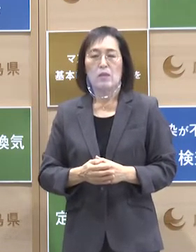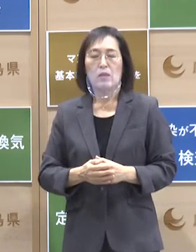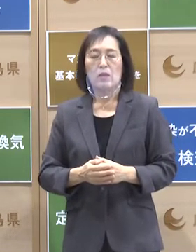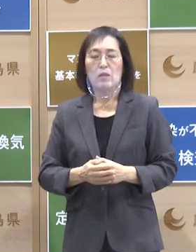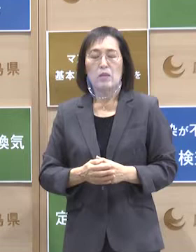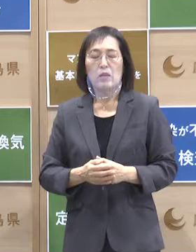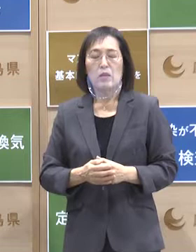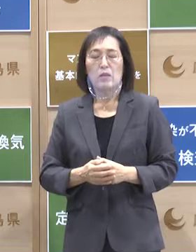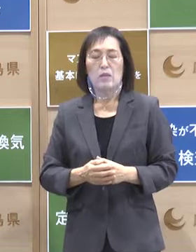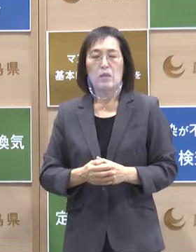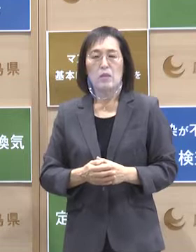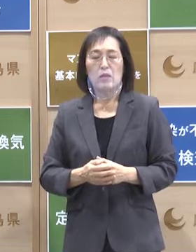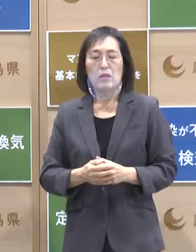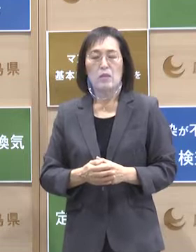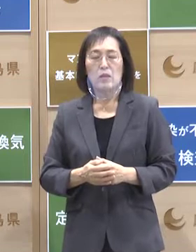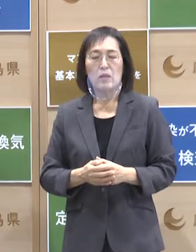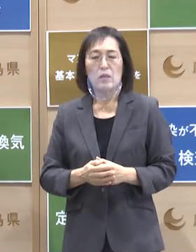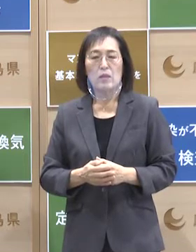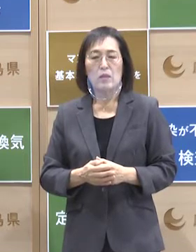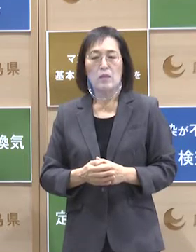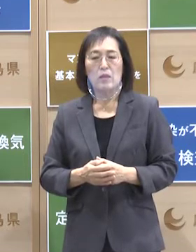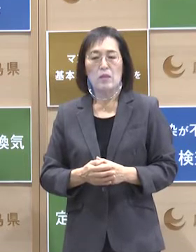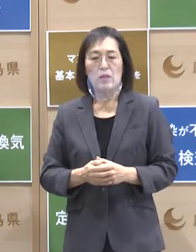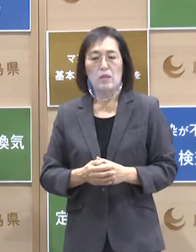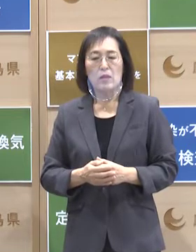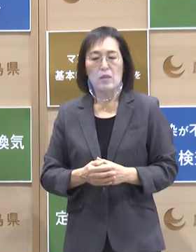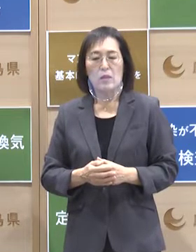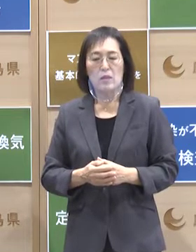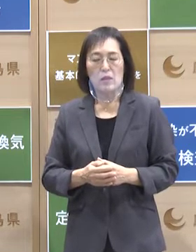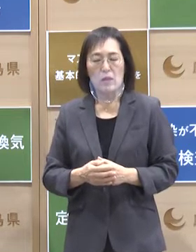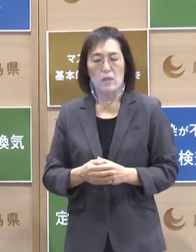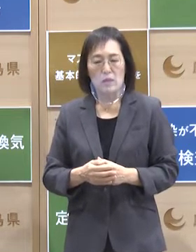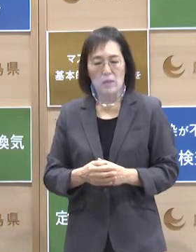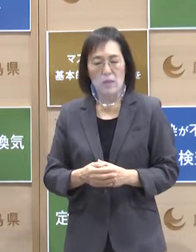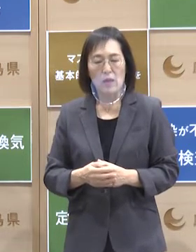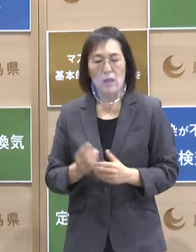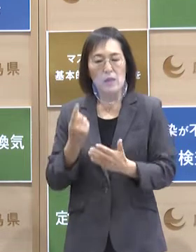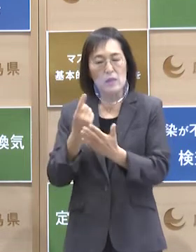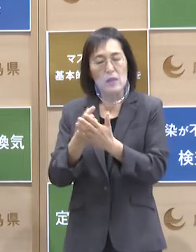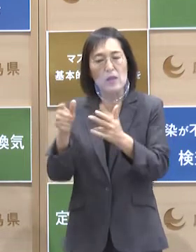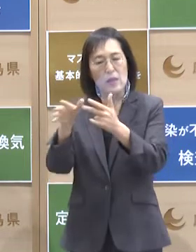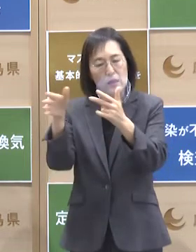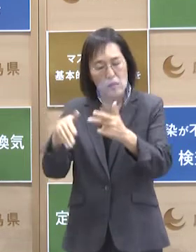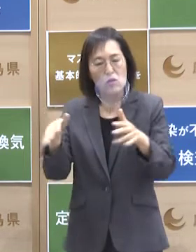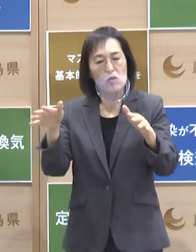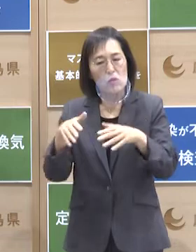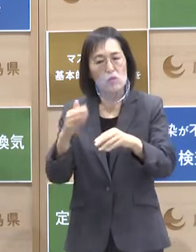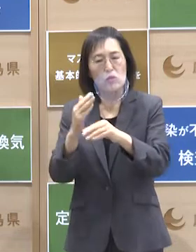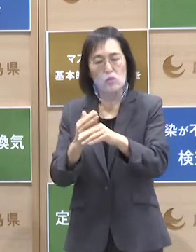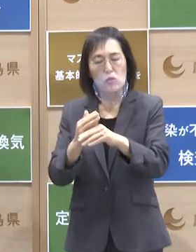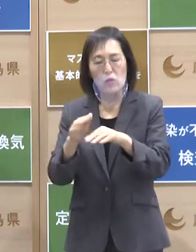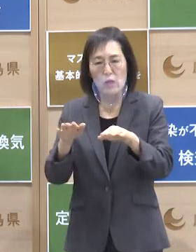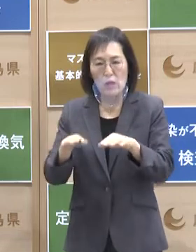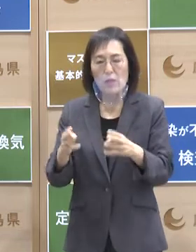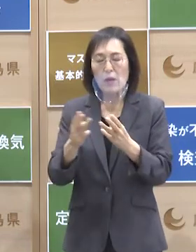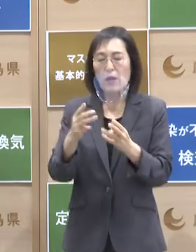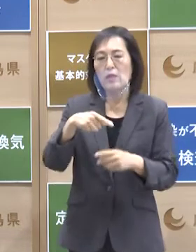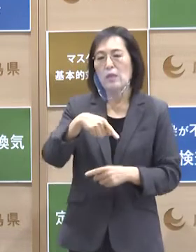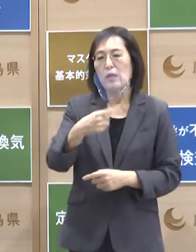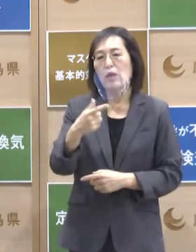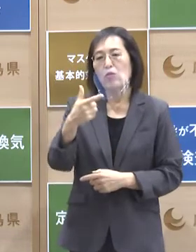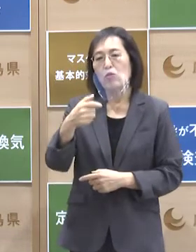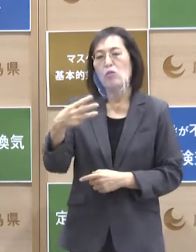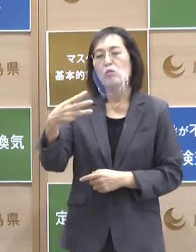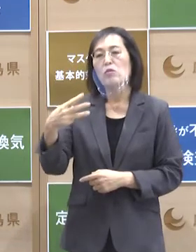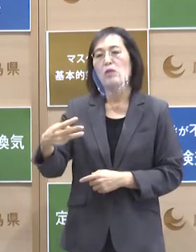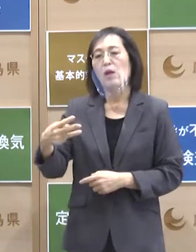この参加施設も募集しているんですけども、163施設の参加もいただいた